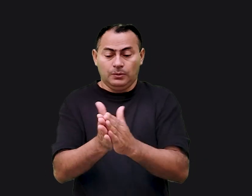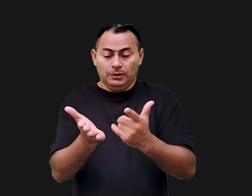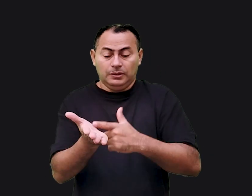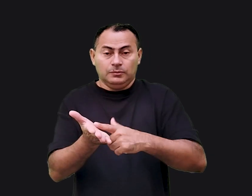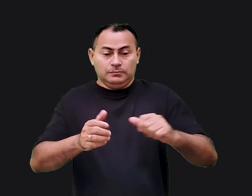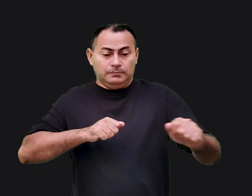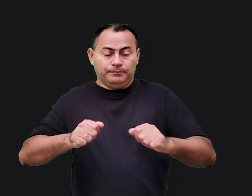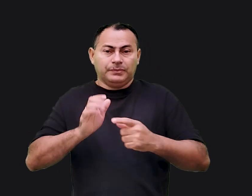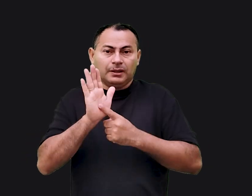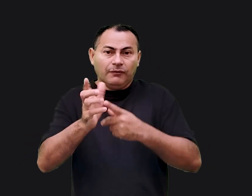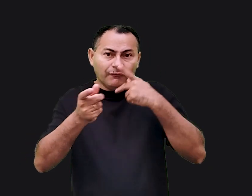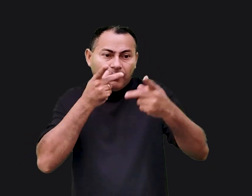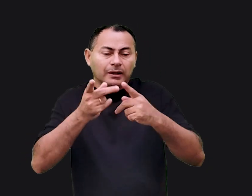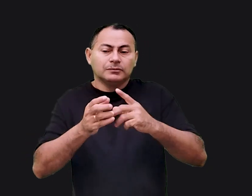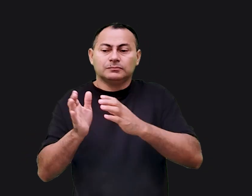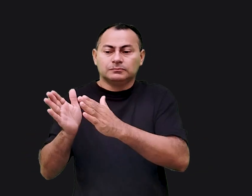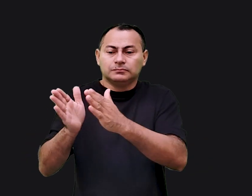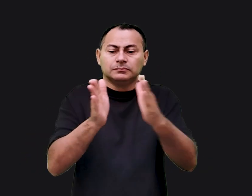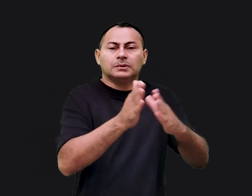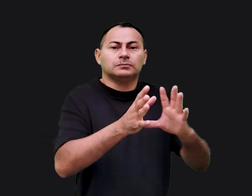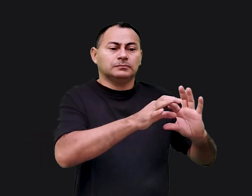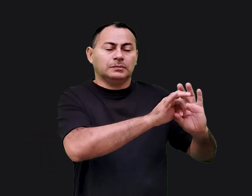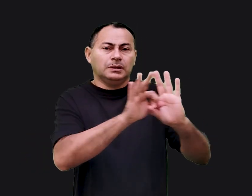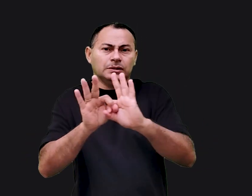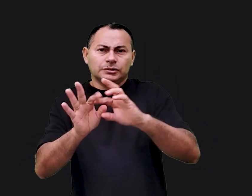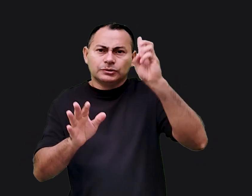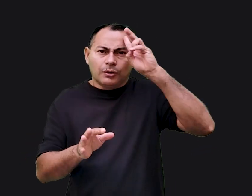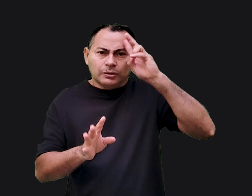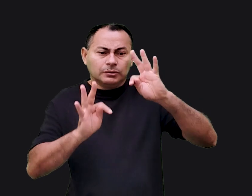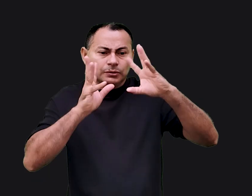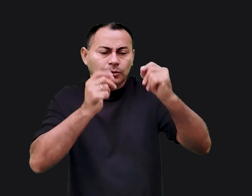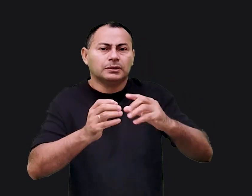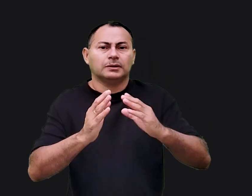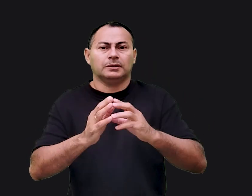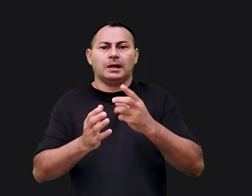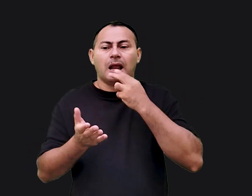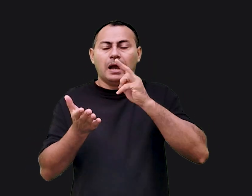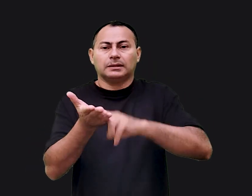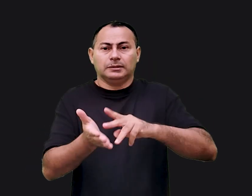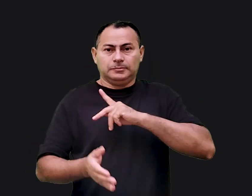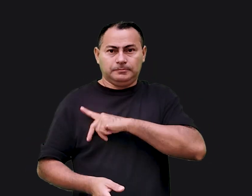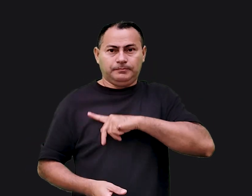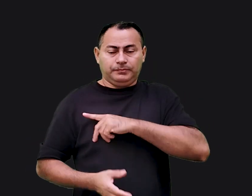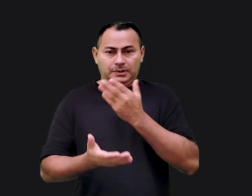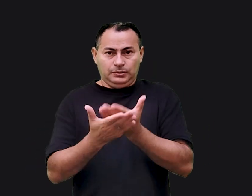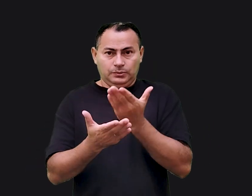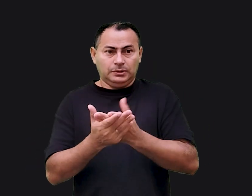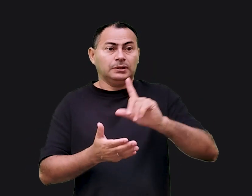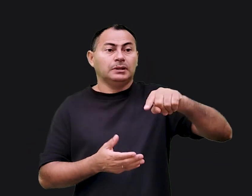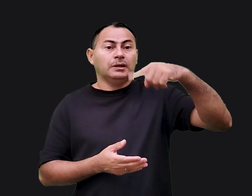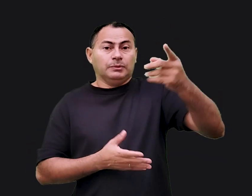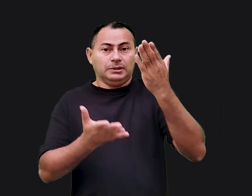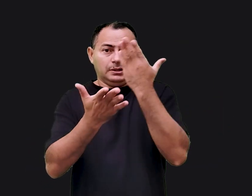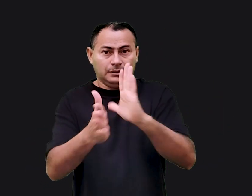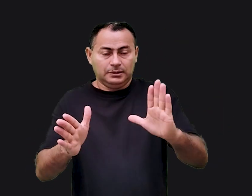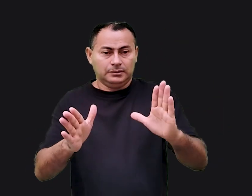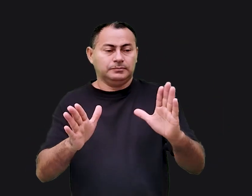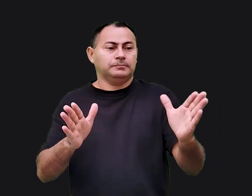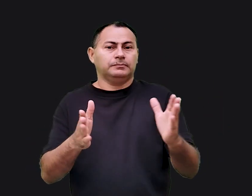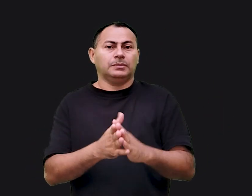de Atos nos retrata um Panorama do contexto histórico para todas as epístolas de Paulo que estudaremos depois que encerrarmos o